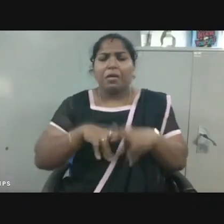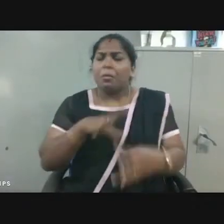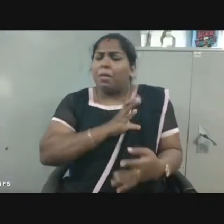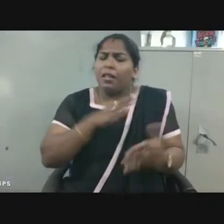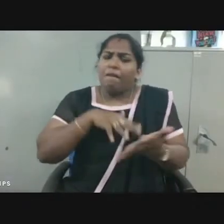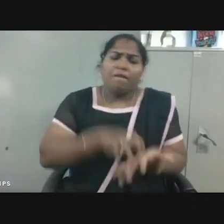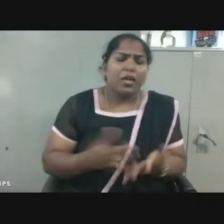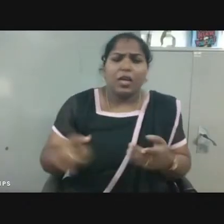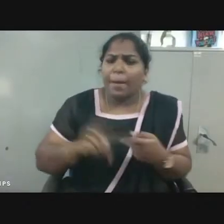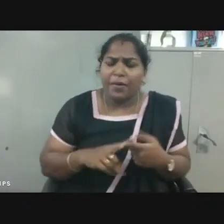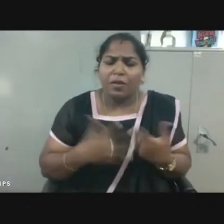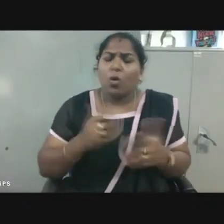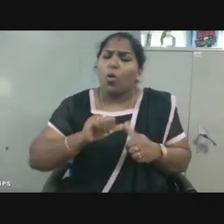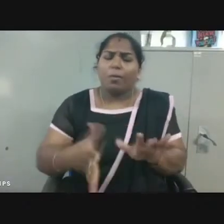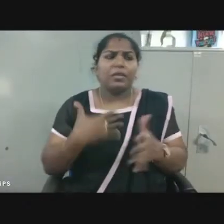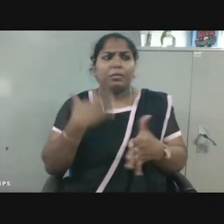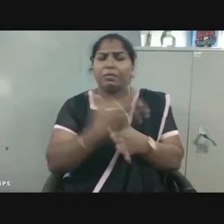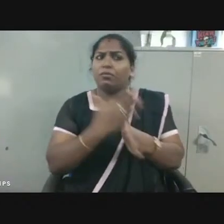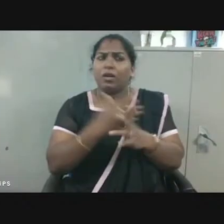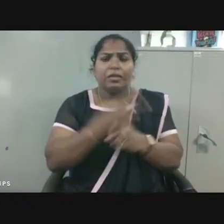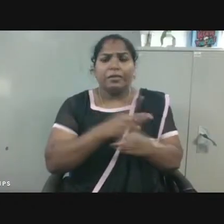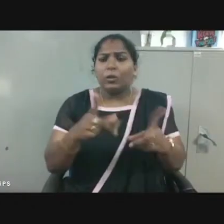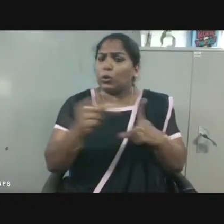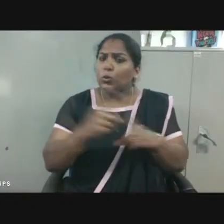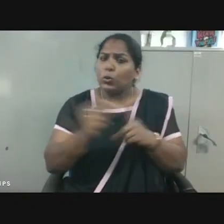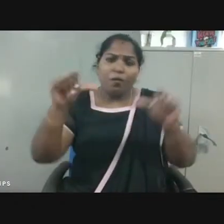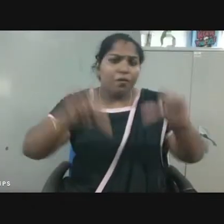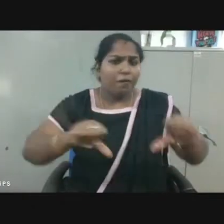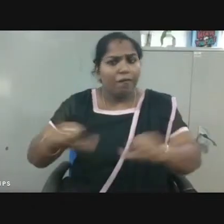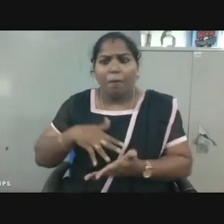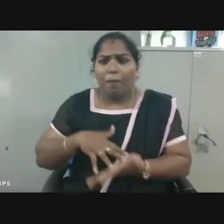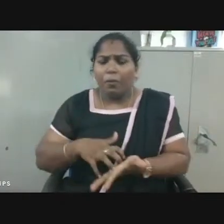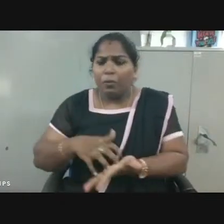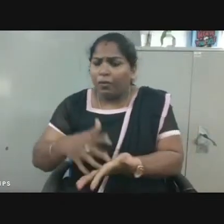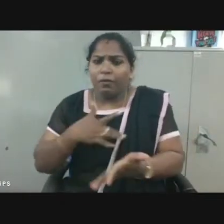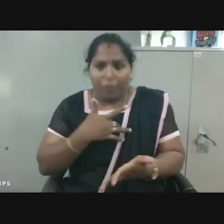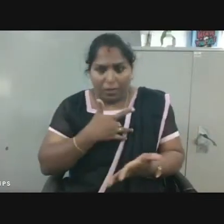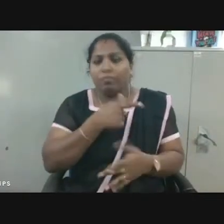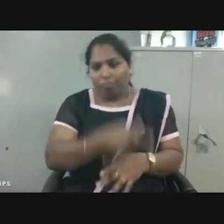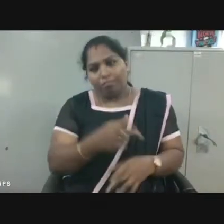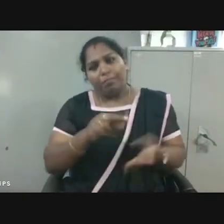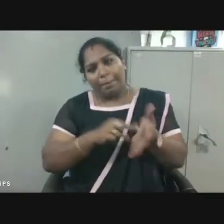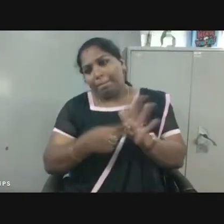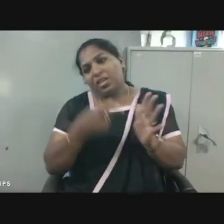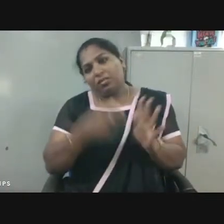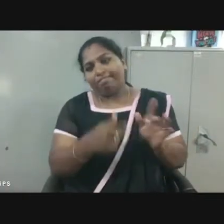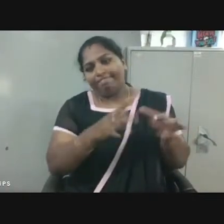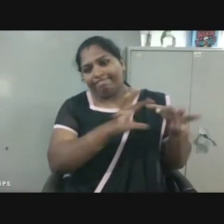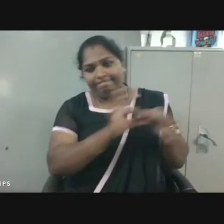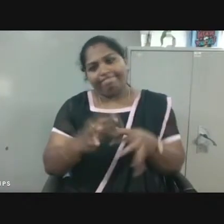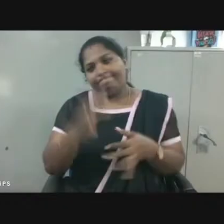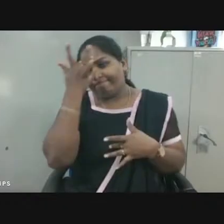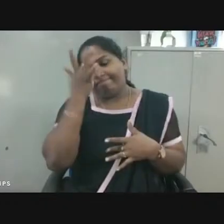ജോലി ചെയ്യാൻ പറ്റത്തില്ല. പതുക്കെ പതുക്കെ ഓരോരോ മസിലുകളെ ബാധിക്കും തോറും ഇങ്ങനെയുള്ള ഓരോ ലക്ഷണങ്ങളാണ് ഈ അസുഖത്തിന്റെ ലക്ഷണങ്ങളായിട്ട് കാണുന്നത്. ഇത്